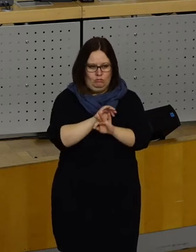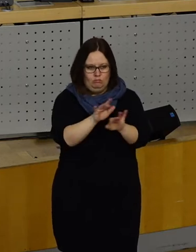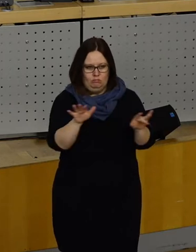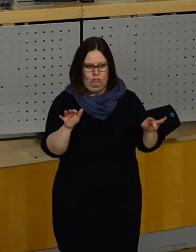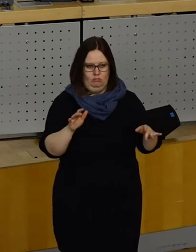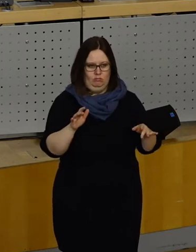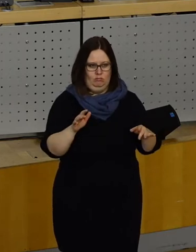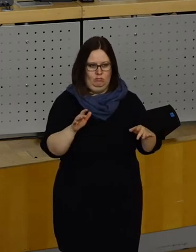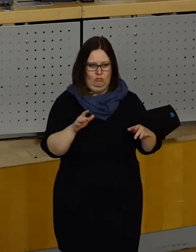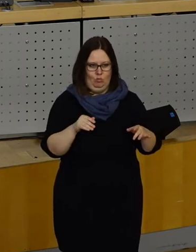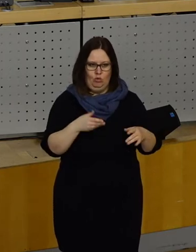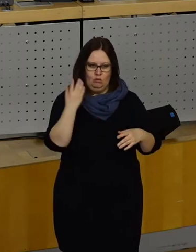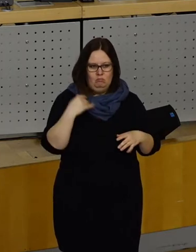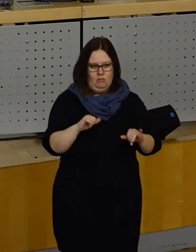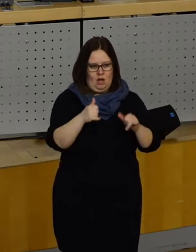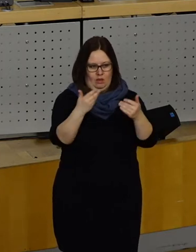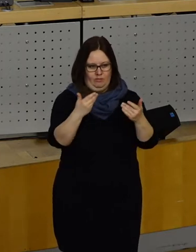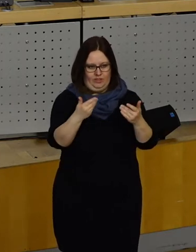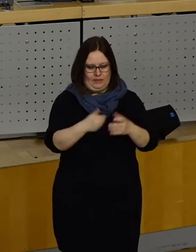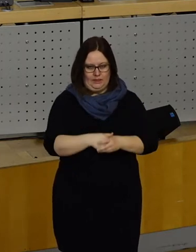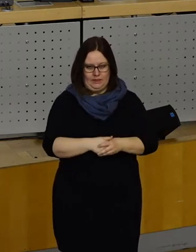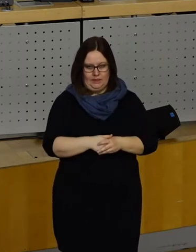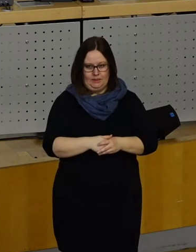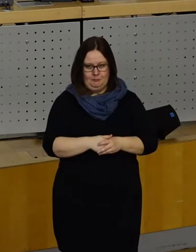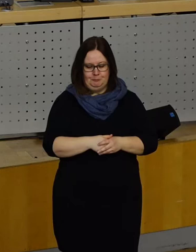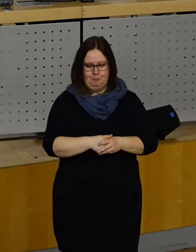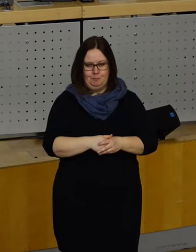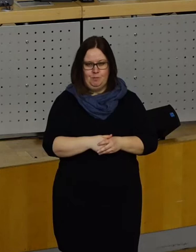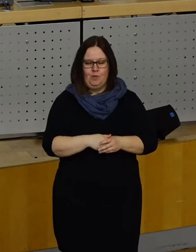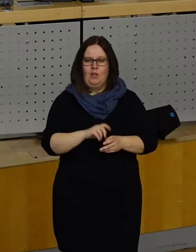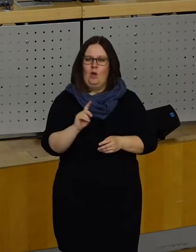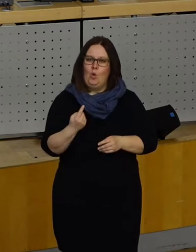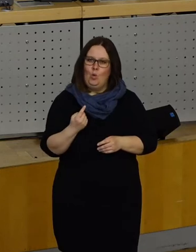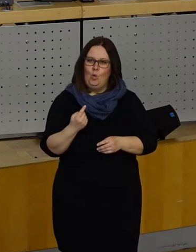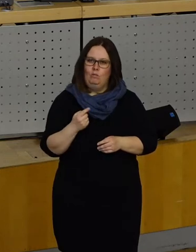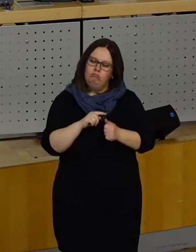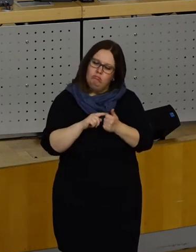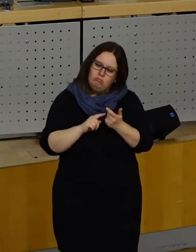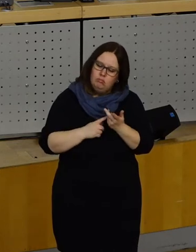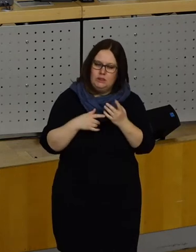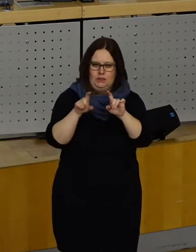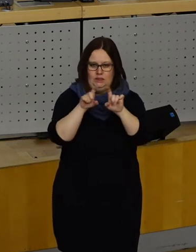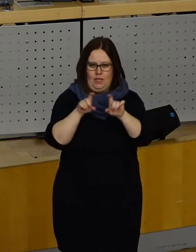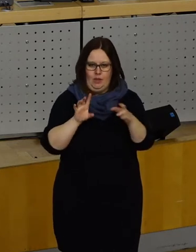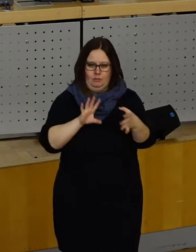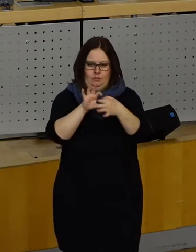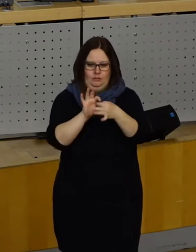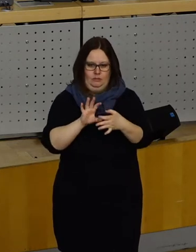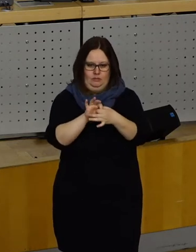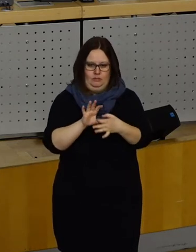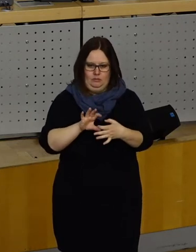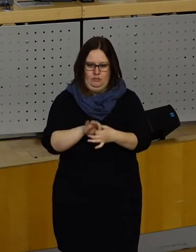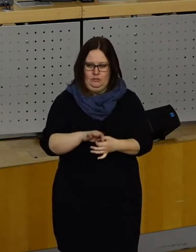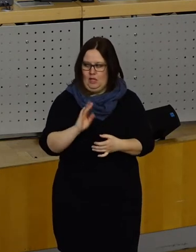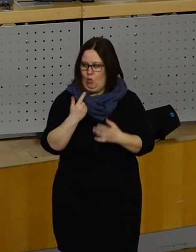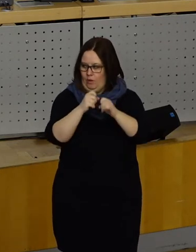kann von dem was wir dort gesehen haben und wir werden auch ein bisschen thematisch bezug darauf nehmen